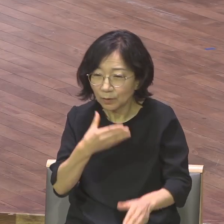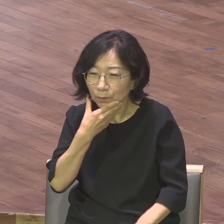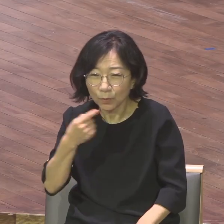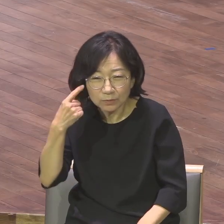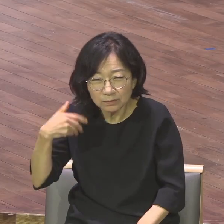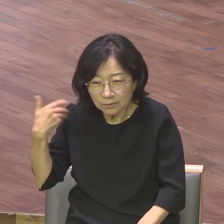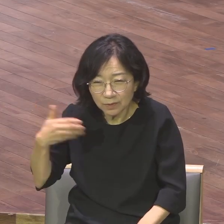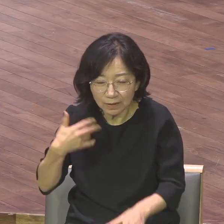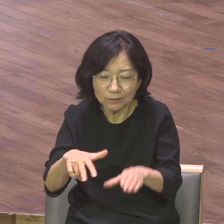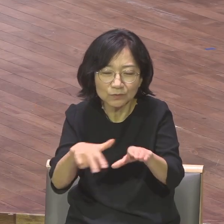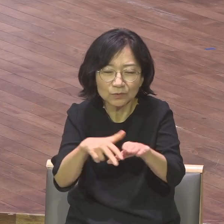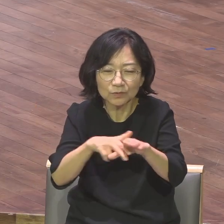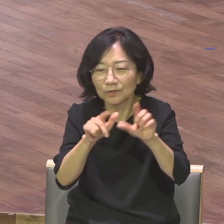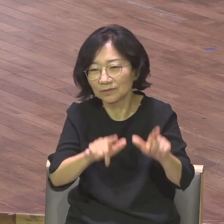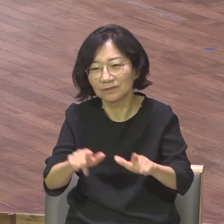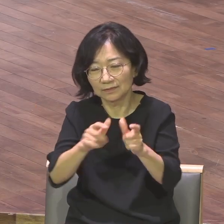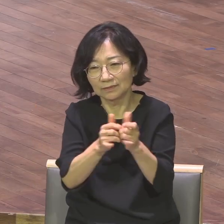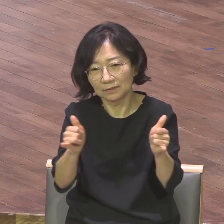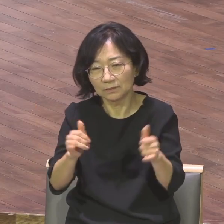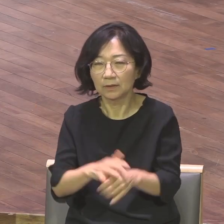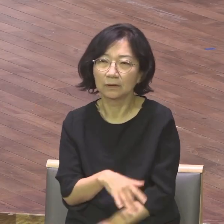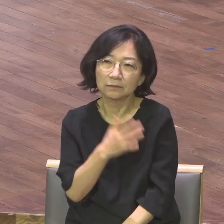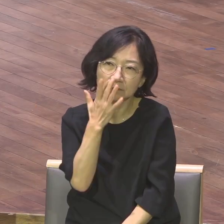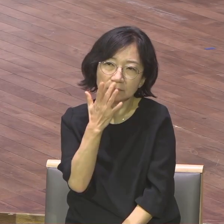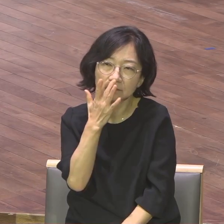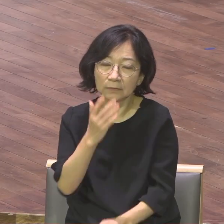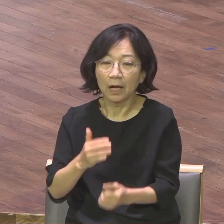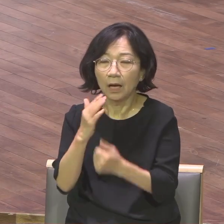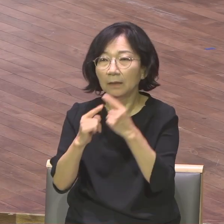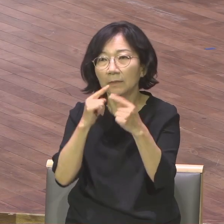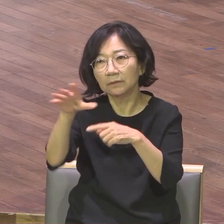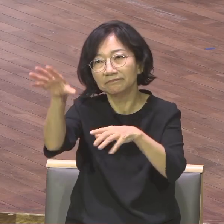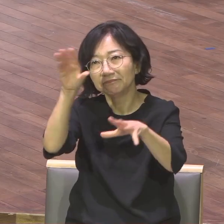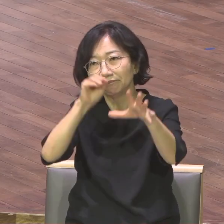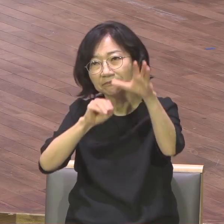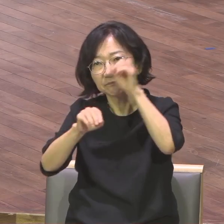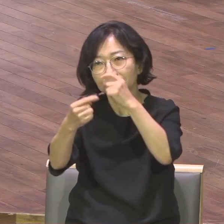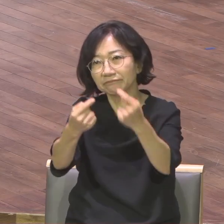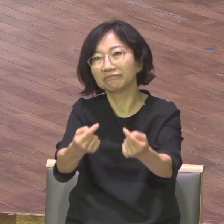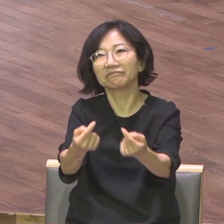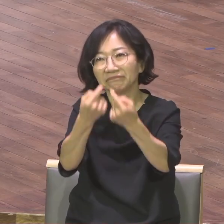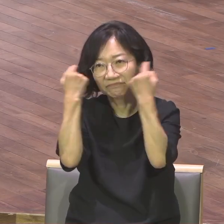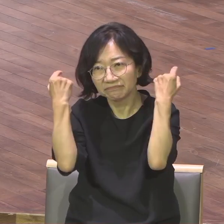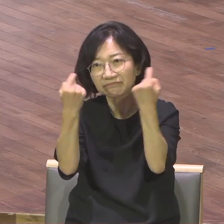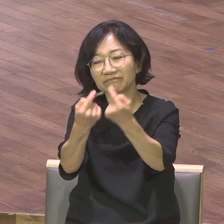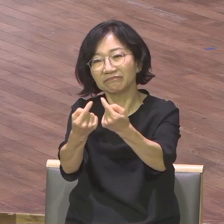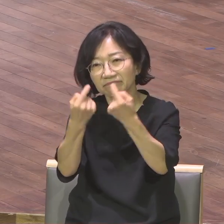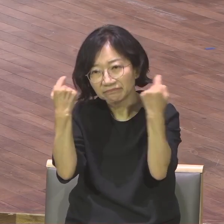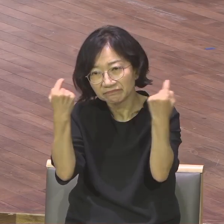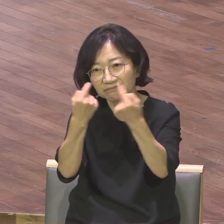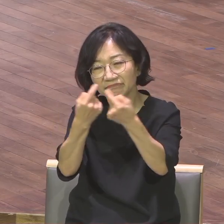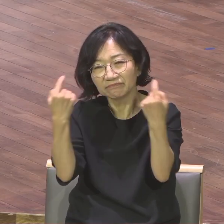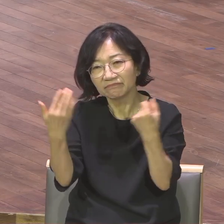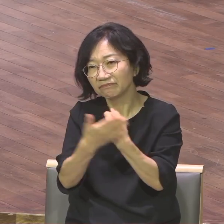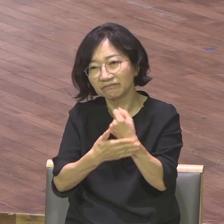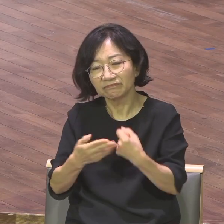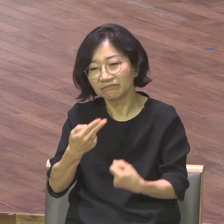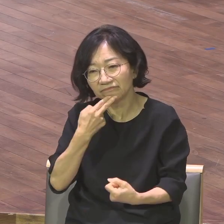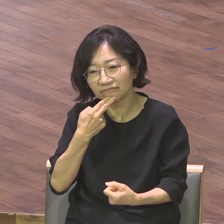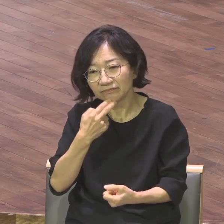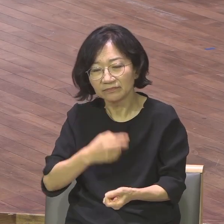없어요. 말씀을 들어도 은혜도 되지 않고